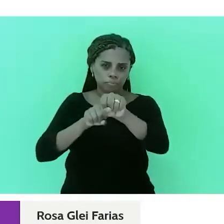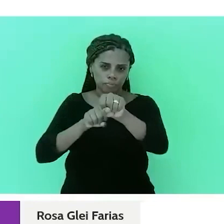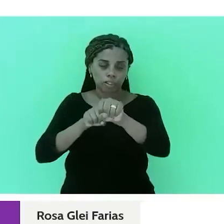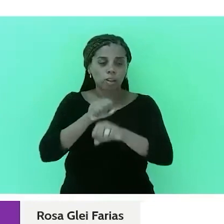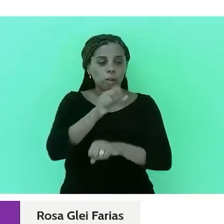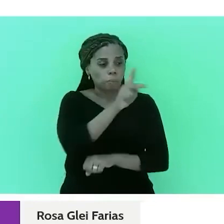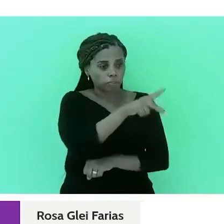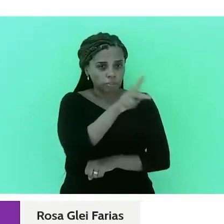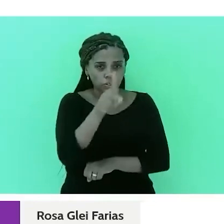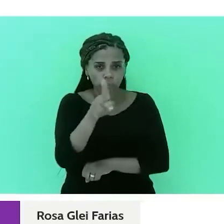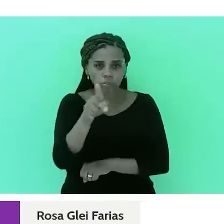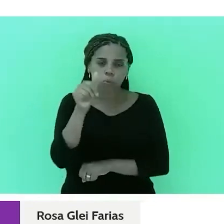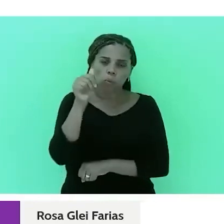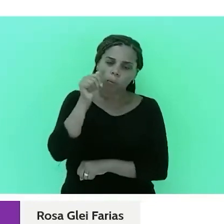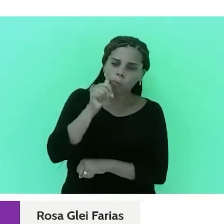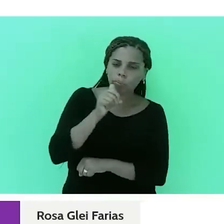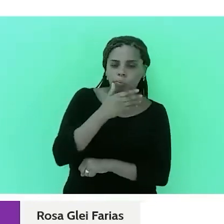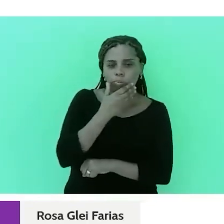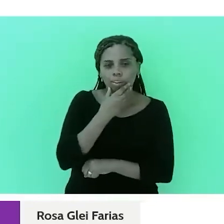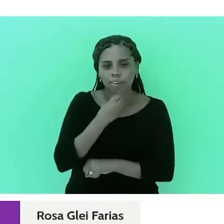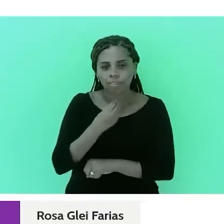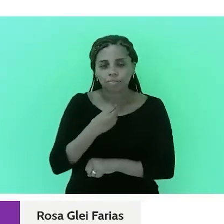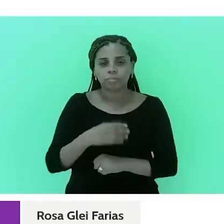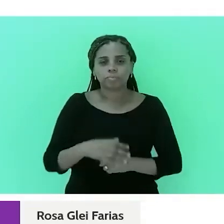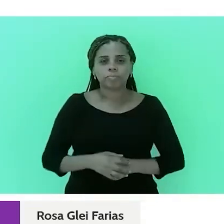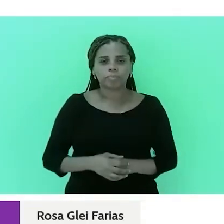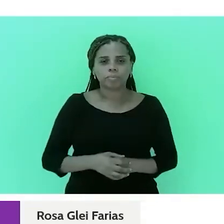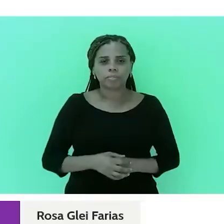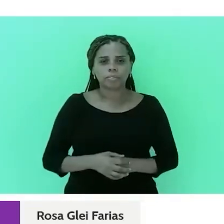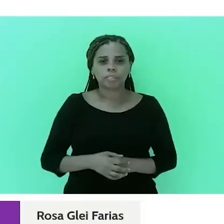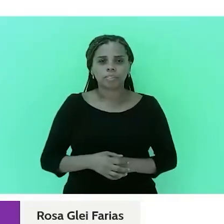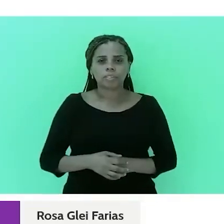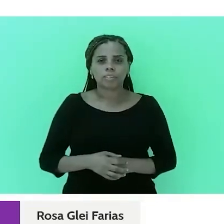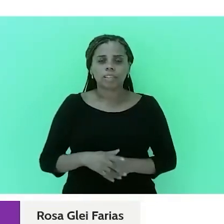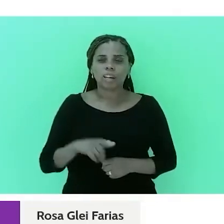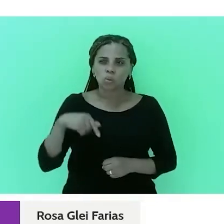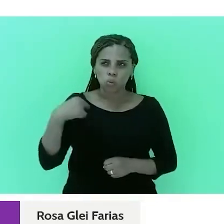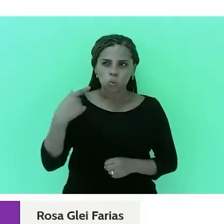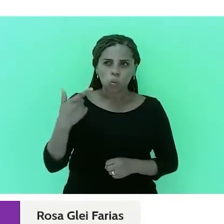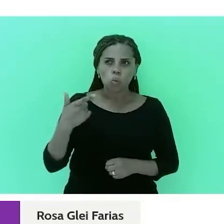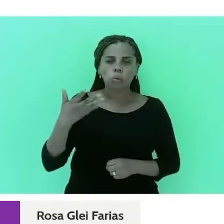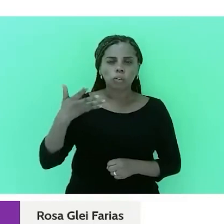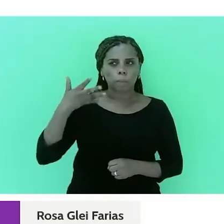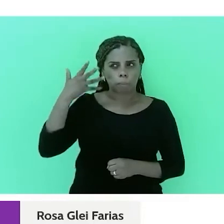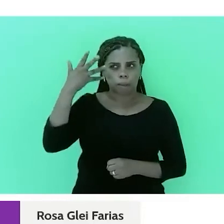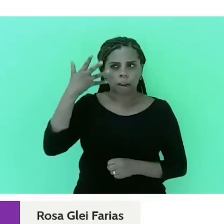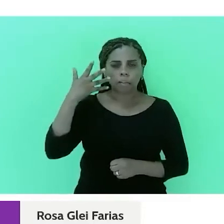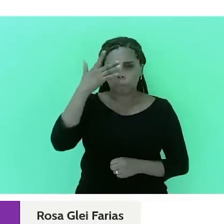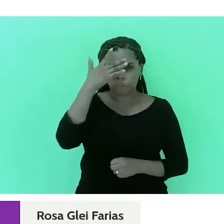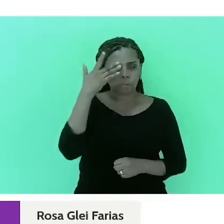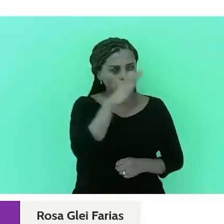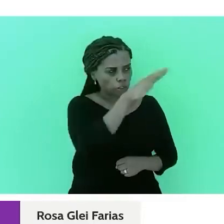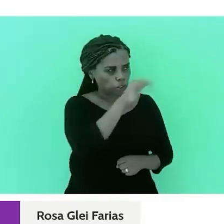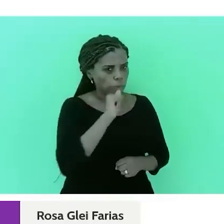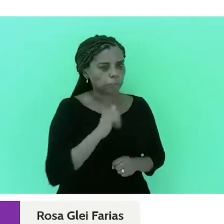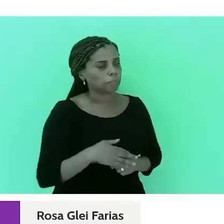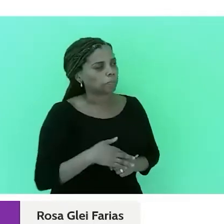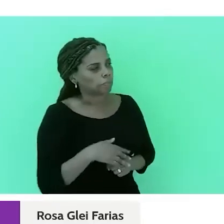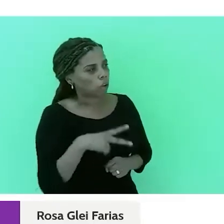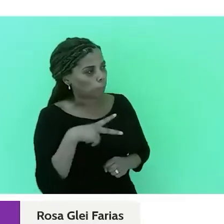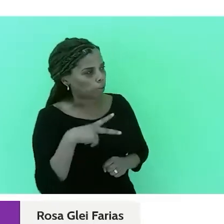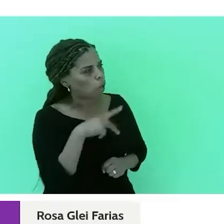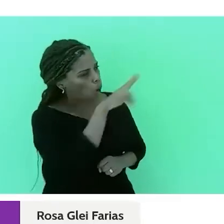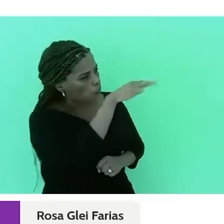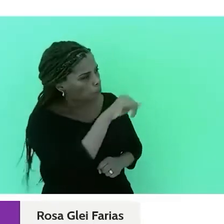professores e professoras queridas, quando, em alguma outra palestra, alguém me chama do lado e fala outra atitude, diz assim: